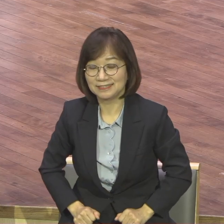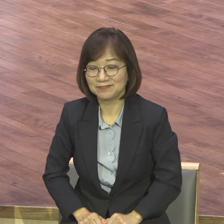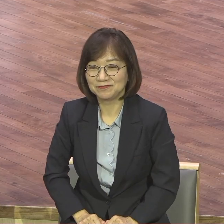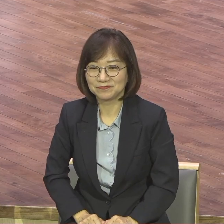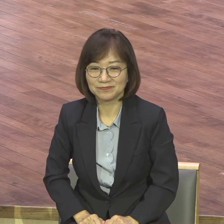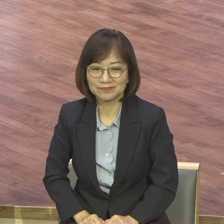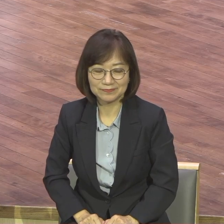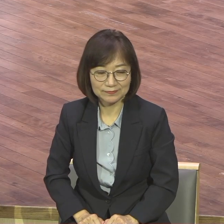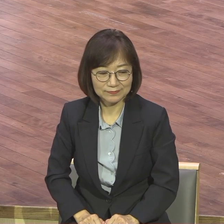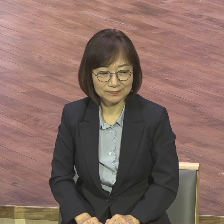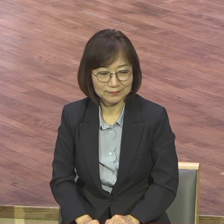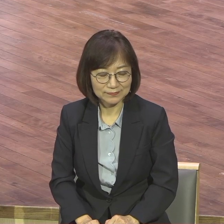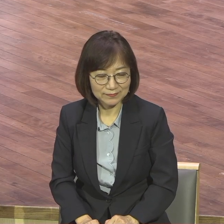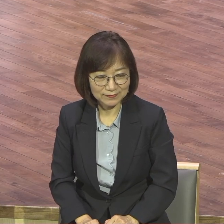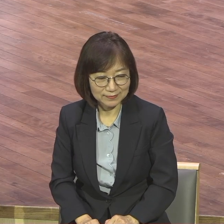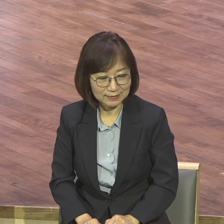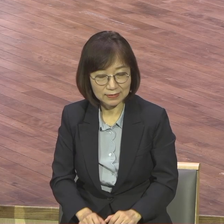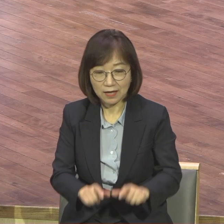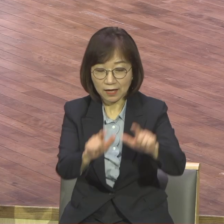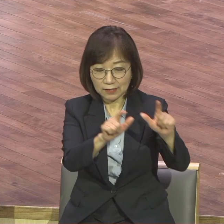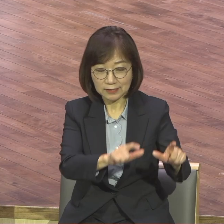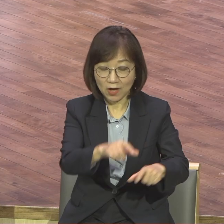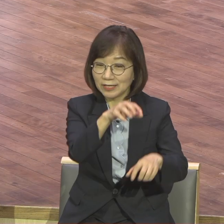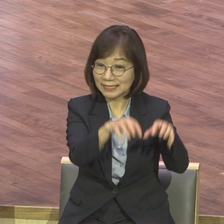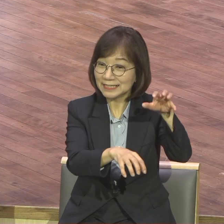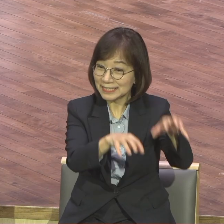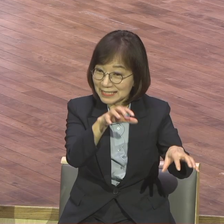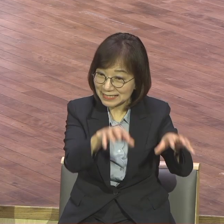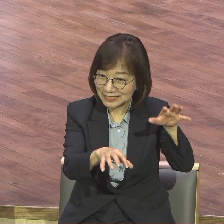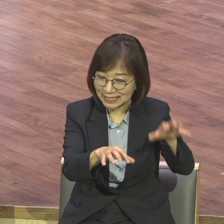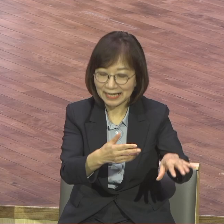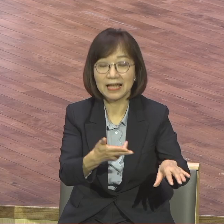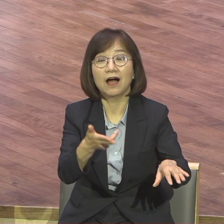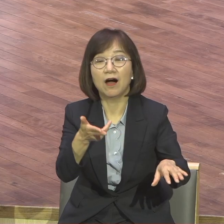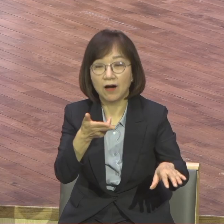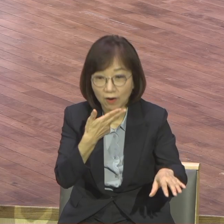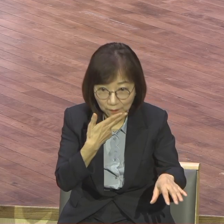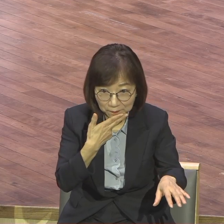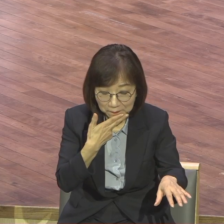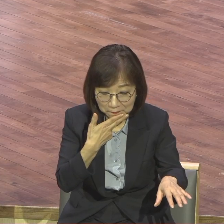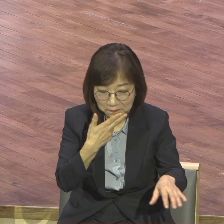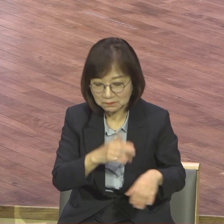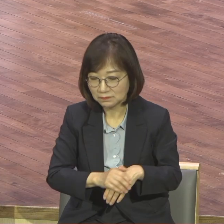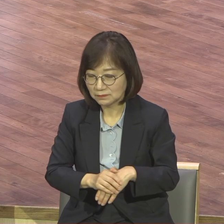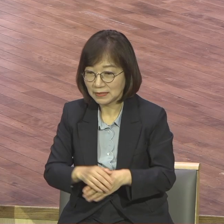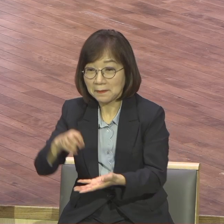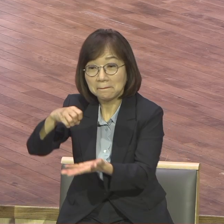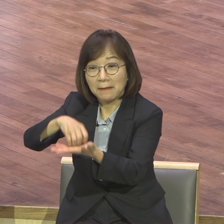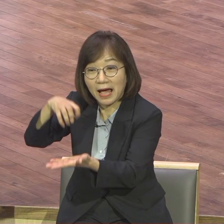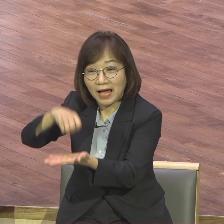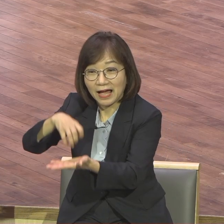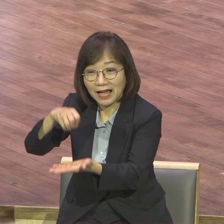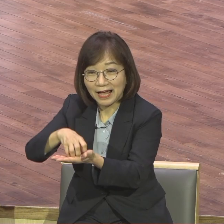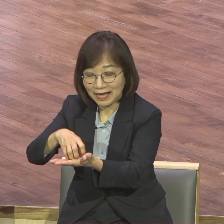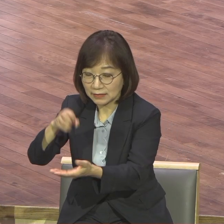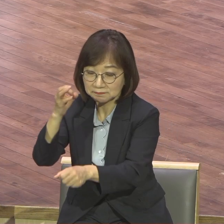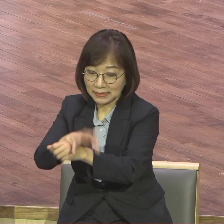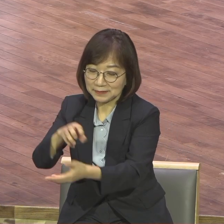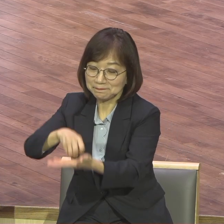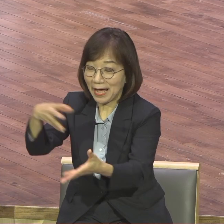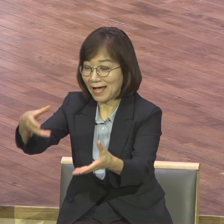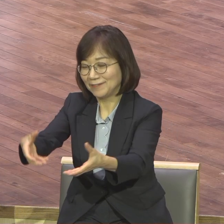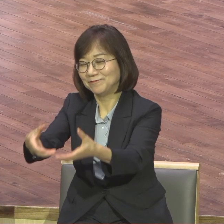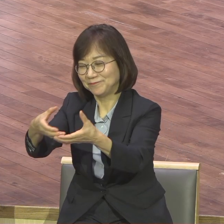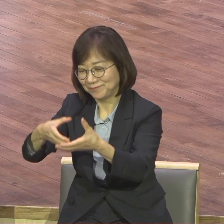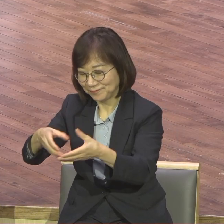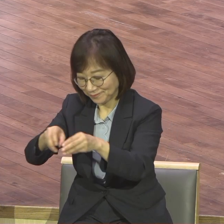현장이 없는 사람은요, 막 좋게 알아듣게 말하면 안고 없는 찐빵이요. 여러분,